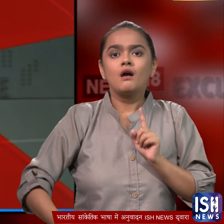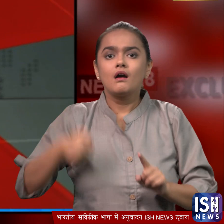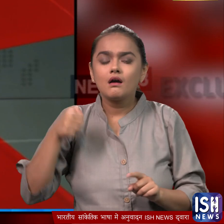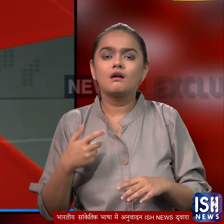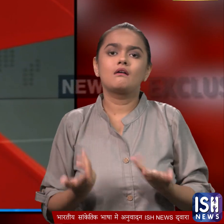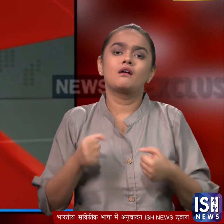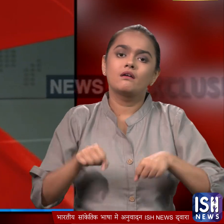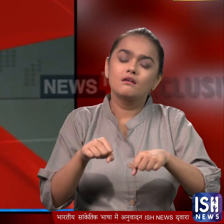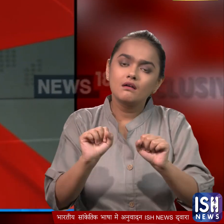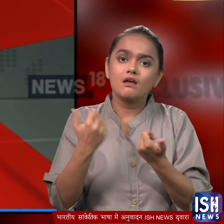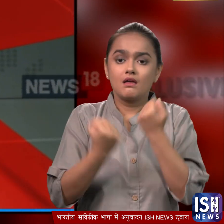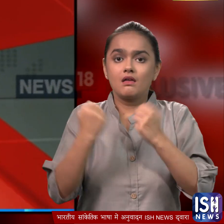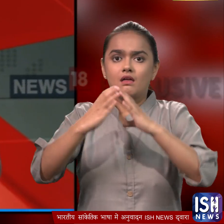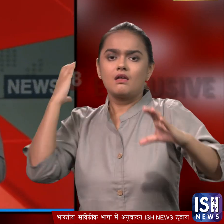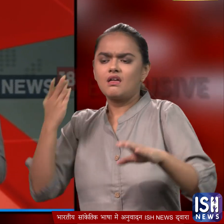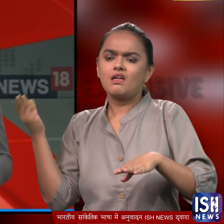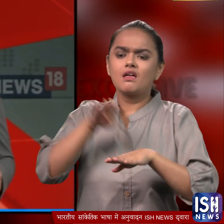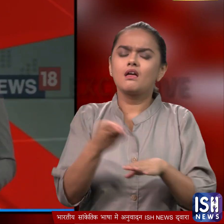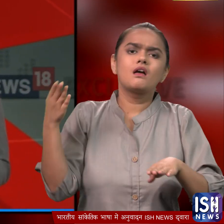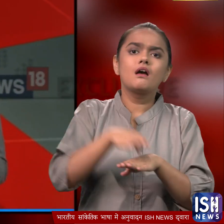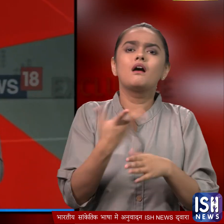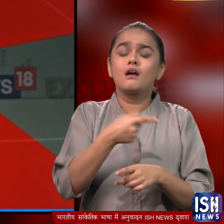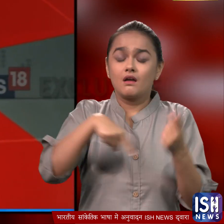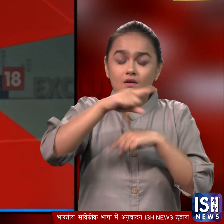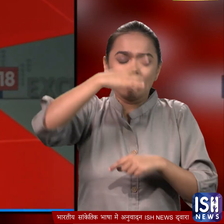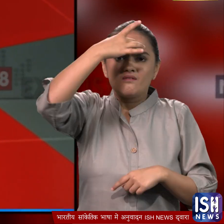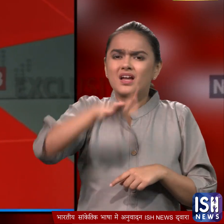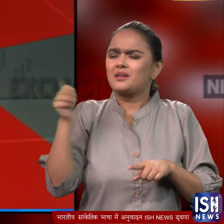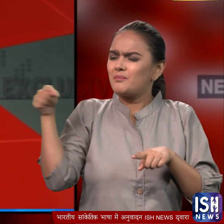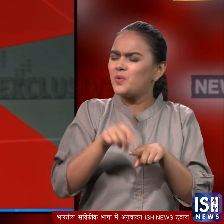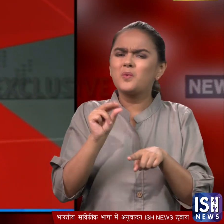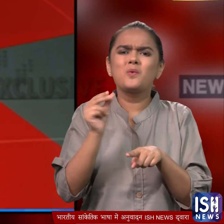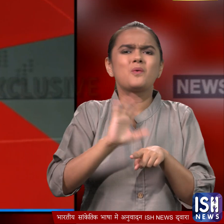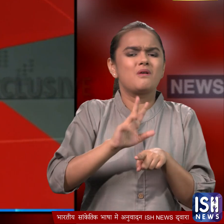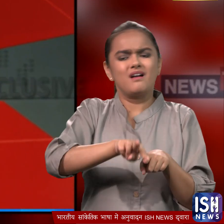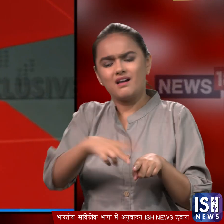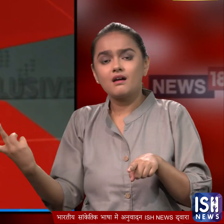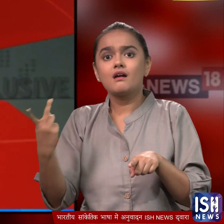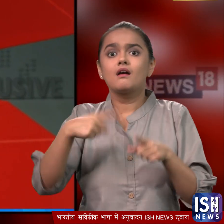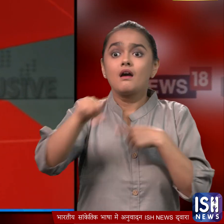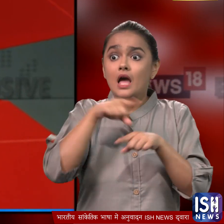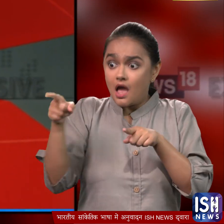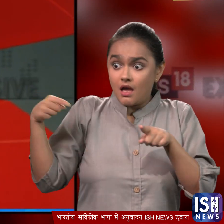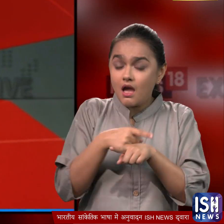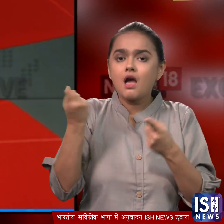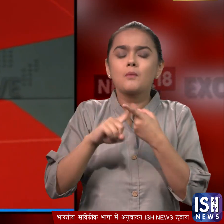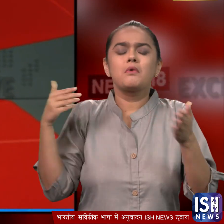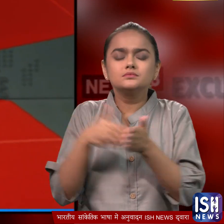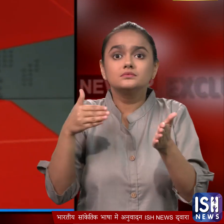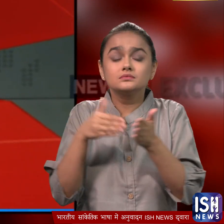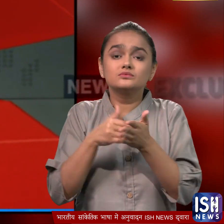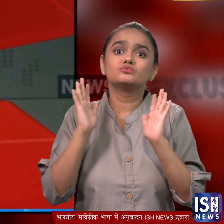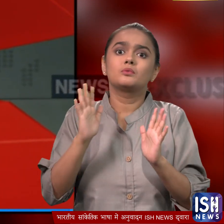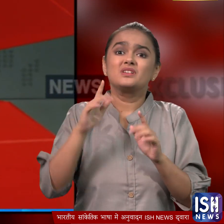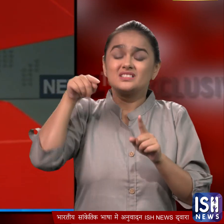रिक्शा, मोटरसाइकिल और ट्रैक्टर ड्राइवरों ने नेशनल हाईवेज अथॉरिटी के अफसरों का सिरदर्द बना दिया, जो ईस्टर्न पेरिफेरल एक्सप्रेसवे पर हादसों की वजह बन